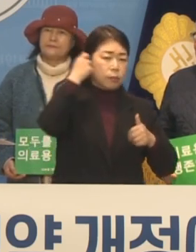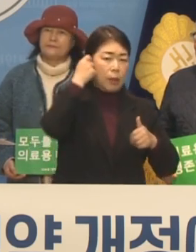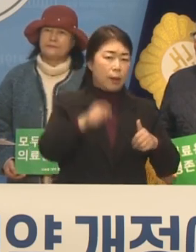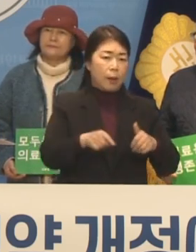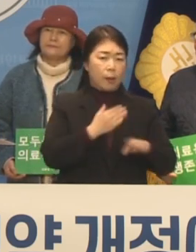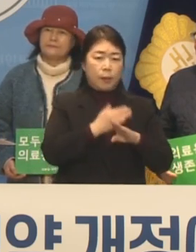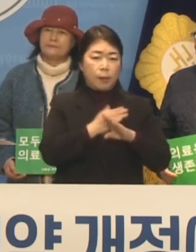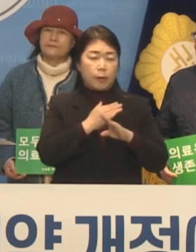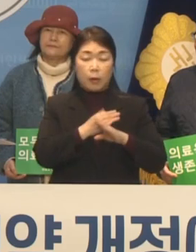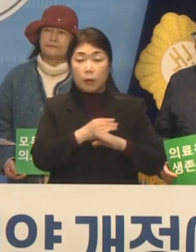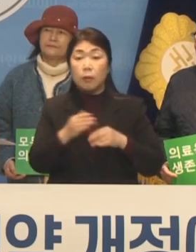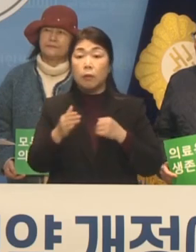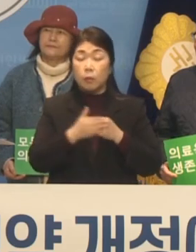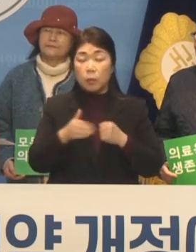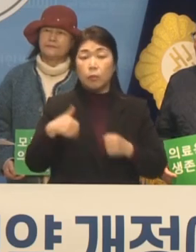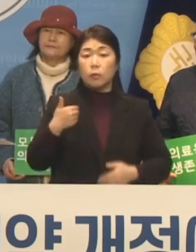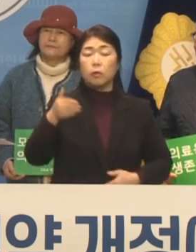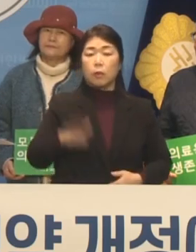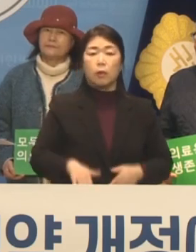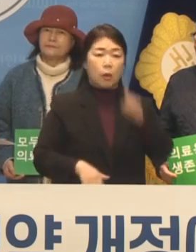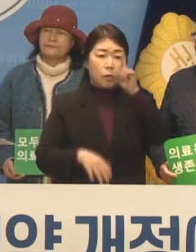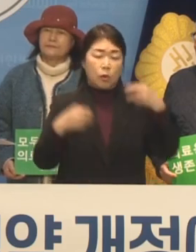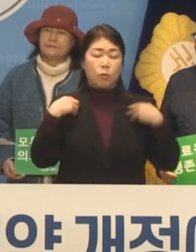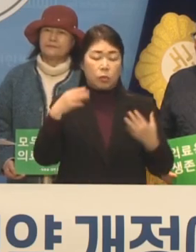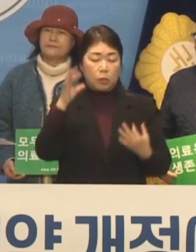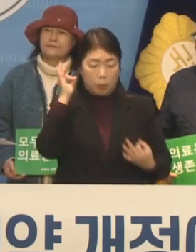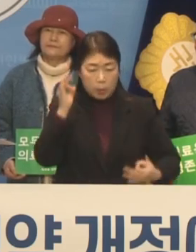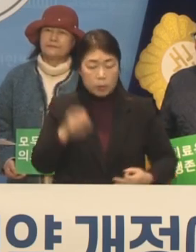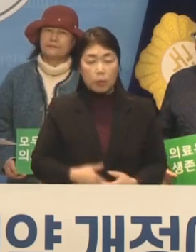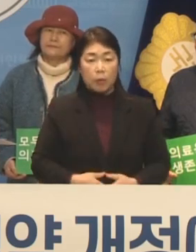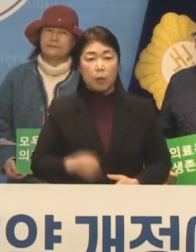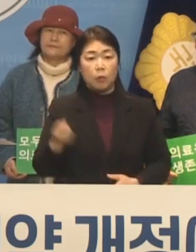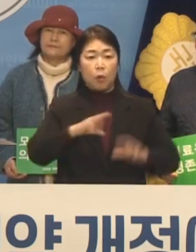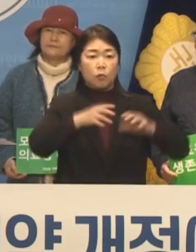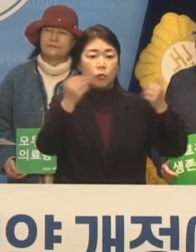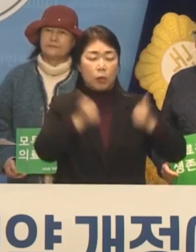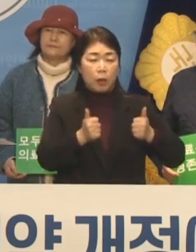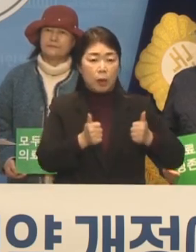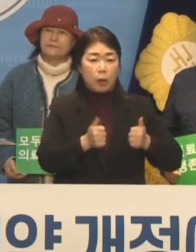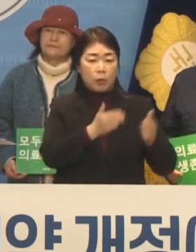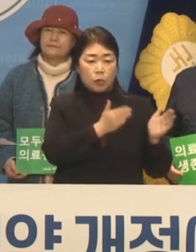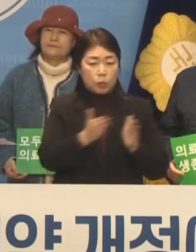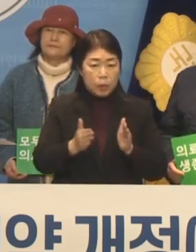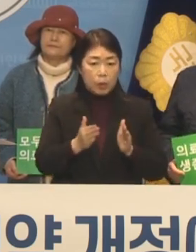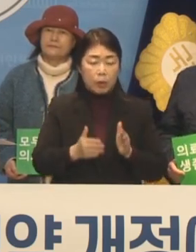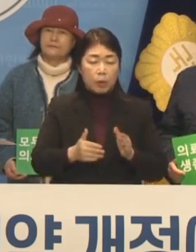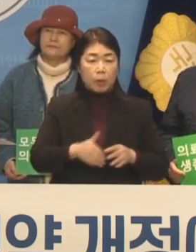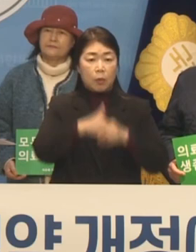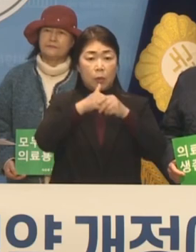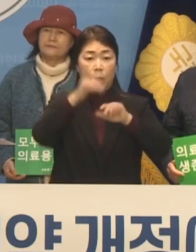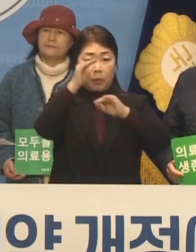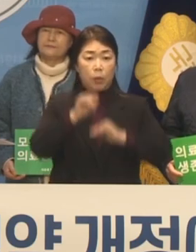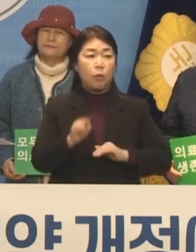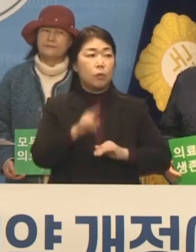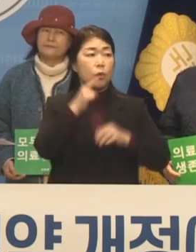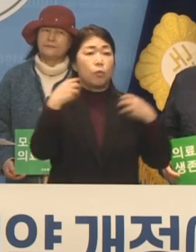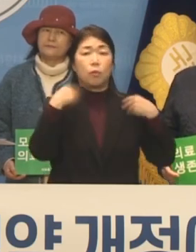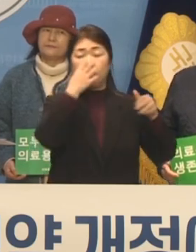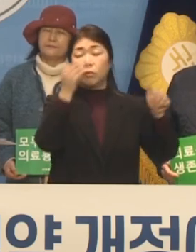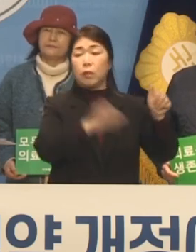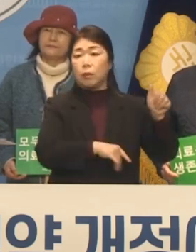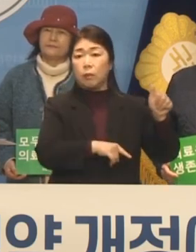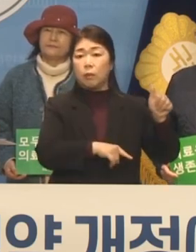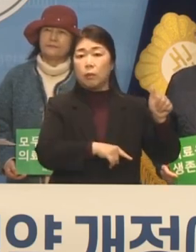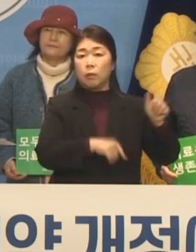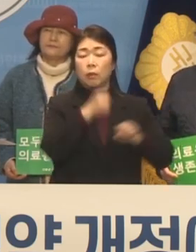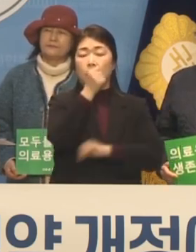때문인지 정부가 먼저 바꾸지 않고 있습니다. 그리고 국회가 비준한 이 협약을 정부가 무시하는 것은 헌법